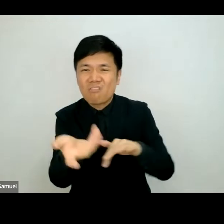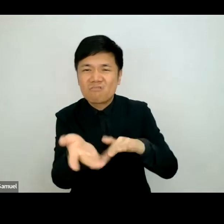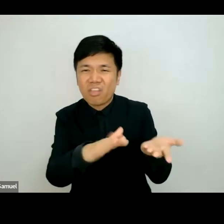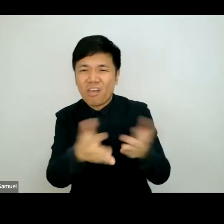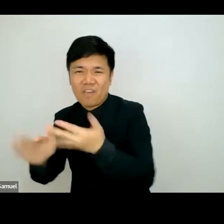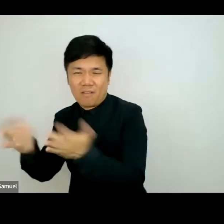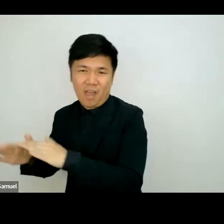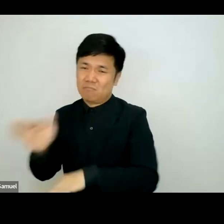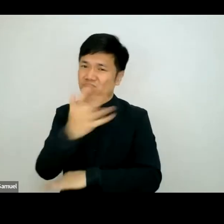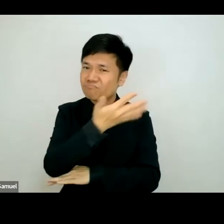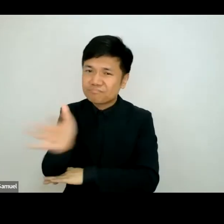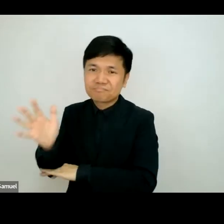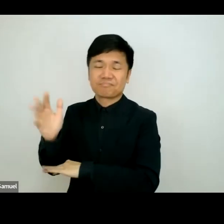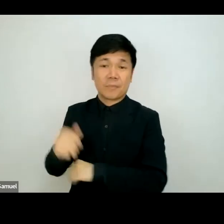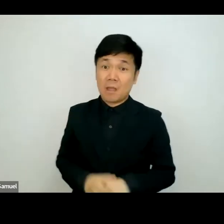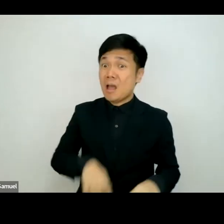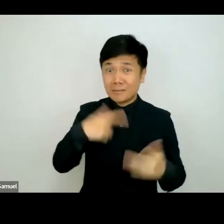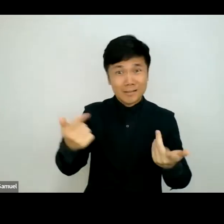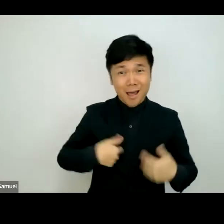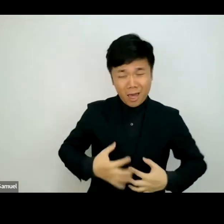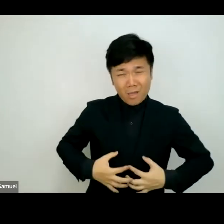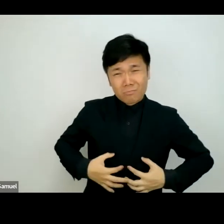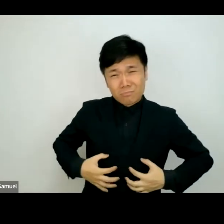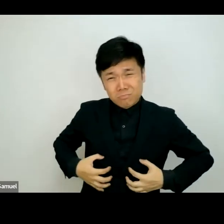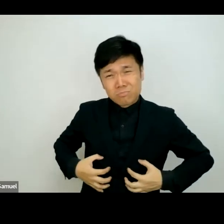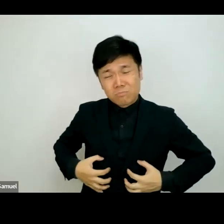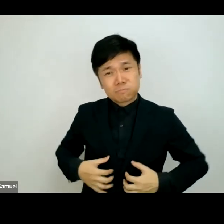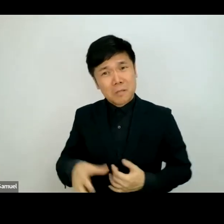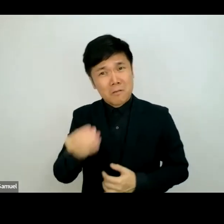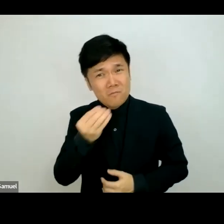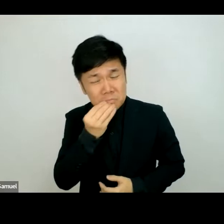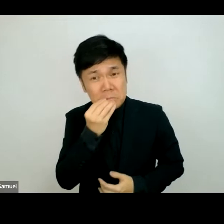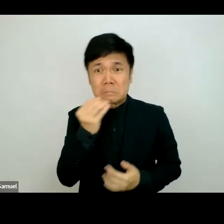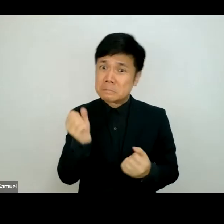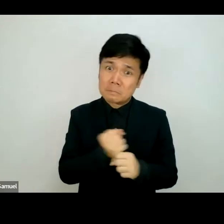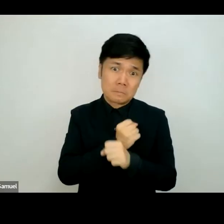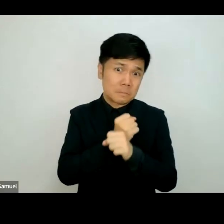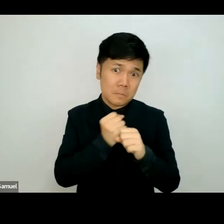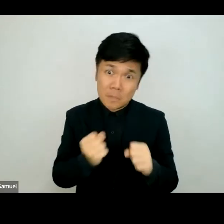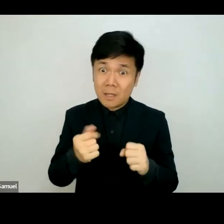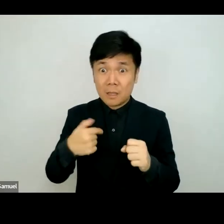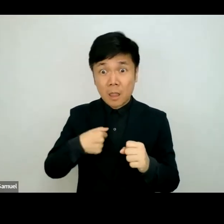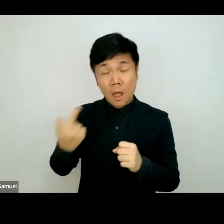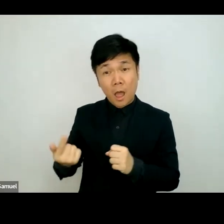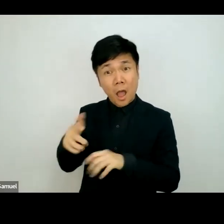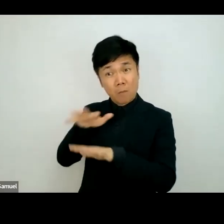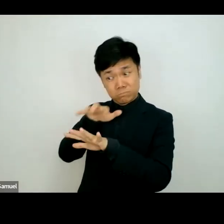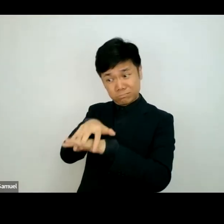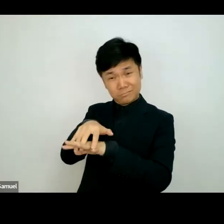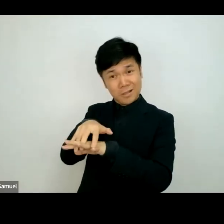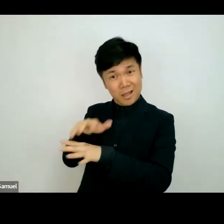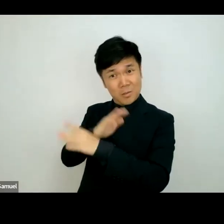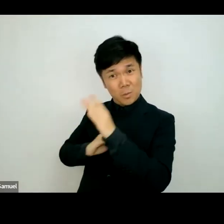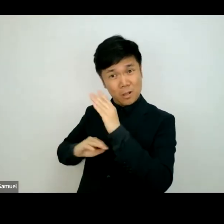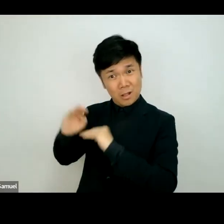disette. Il y a la question aussi de la migration, le déplacement des populations, la pauvreté,